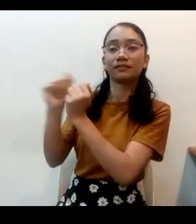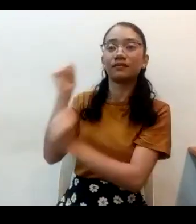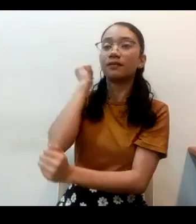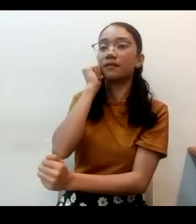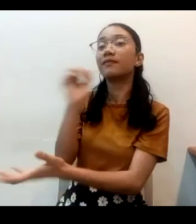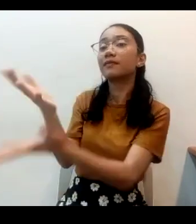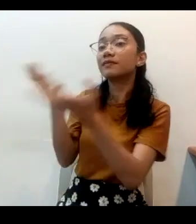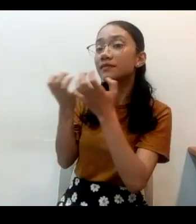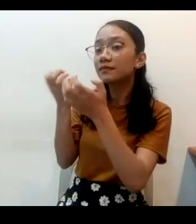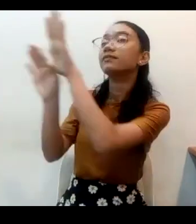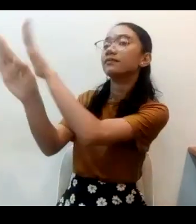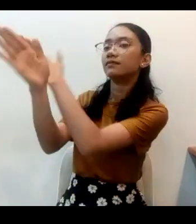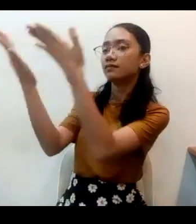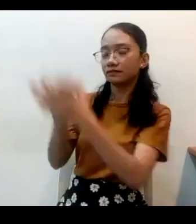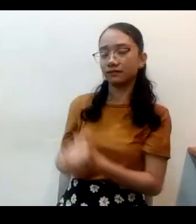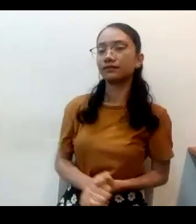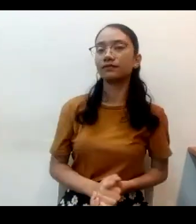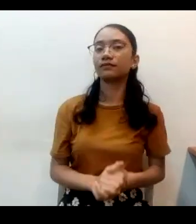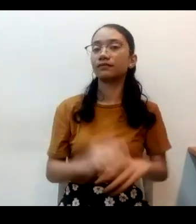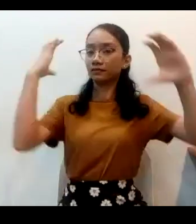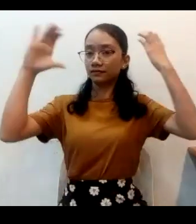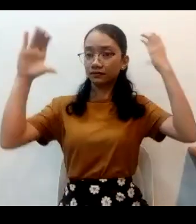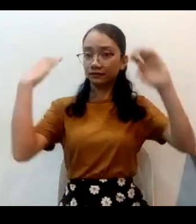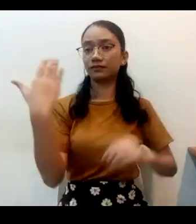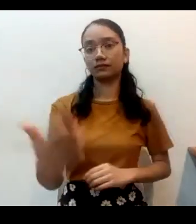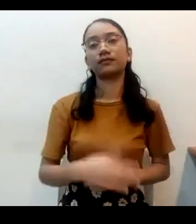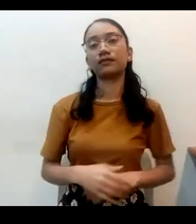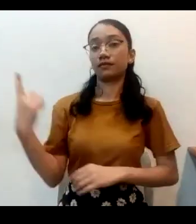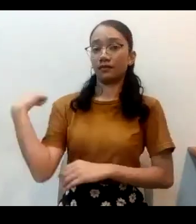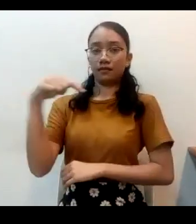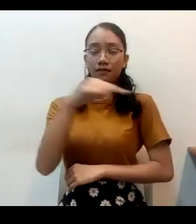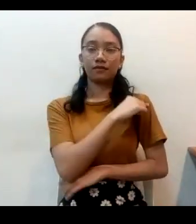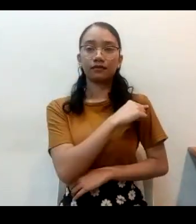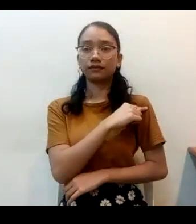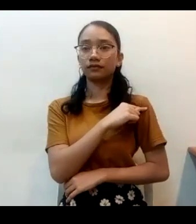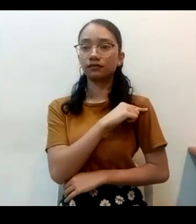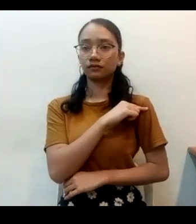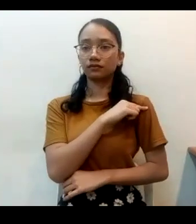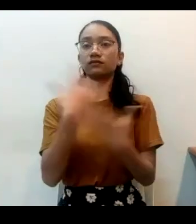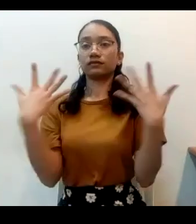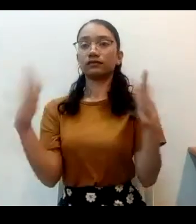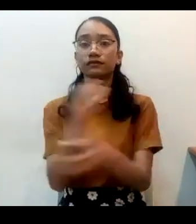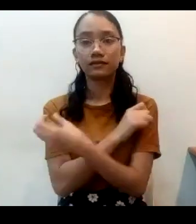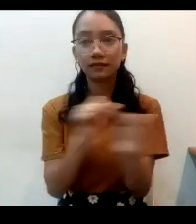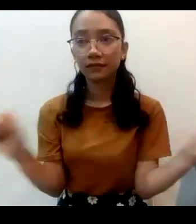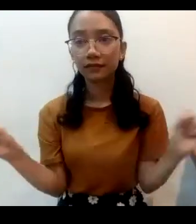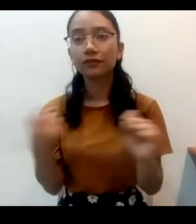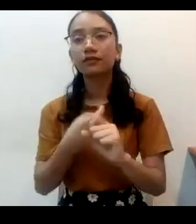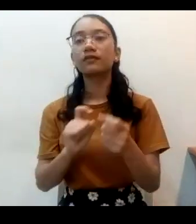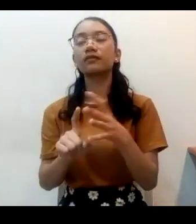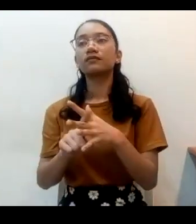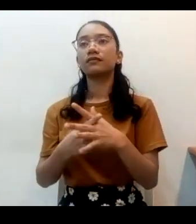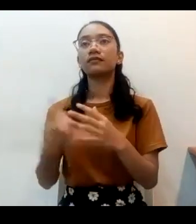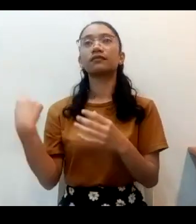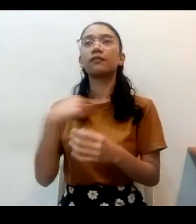salvation in the beginning, our sinful nature is stronger than our Holy Spirit. Kaya pagkatapos po nating maligtas, sa pasimula po, yung ating